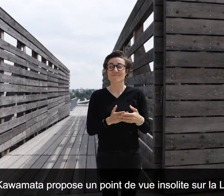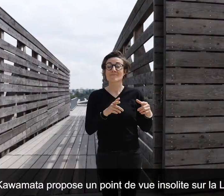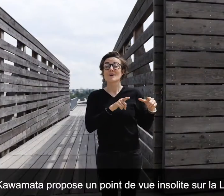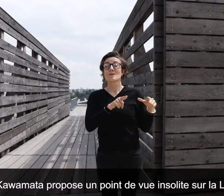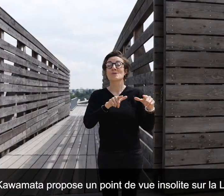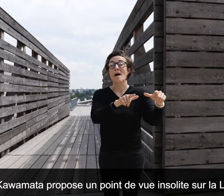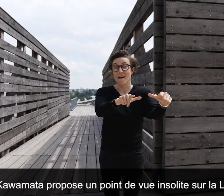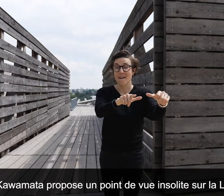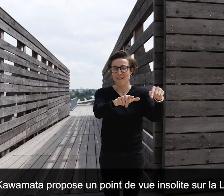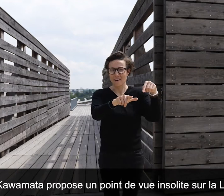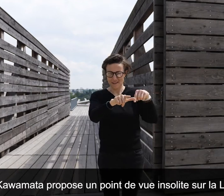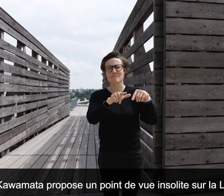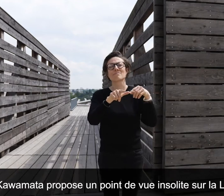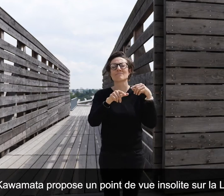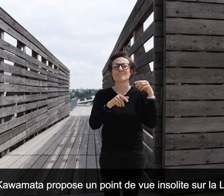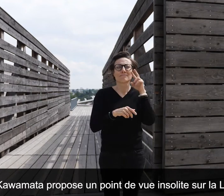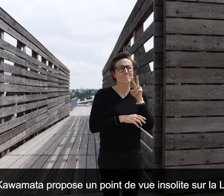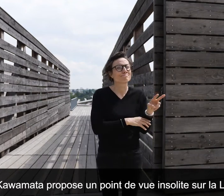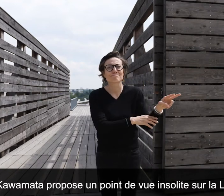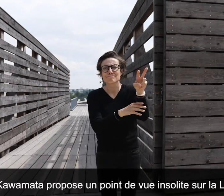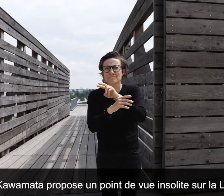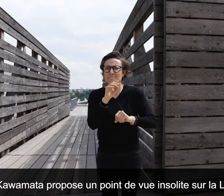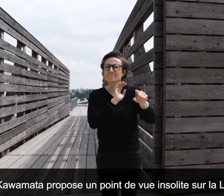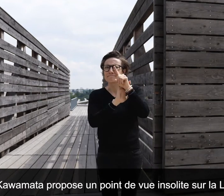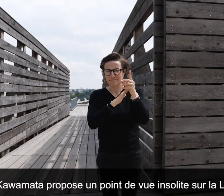tadashi kawamata propose un point de vue insolite sur la loire